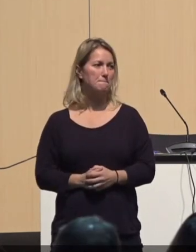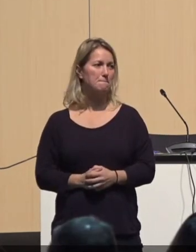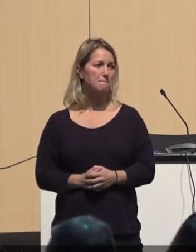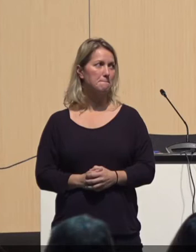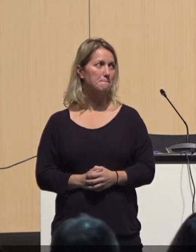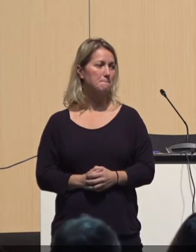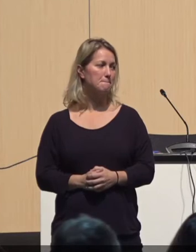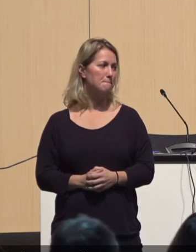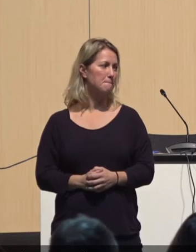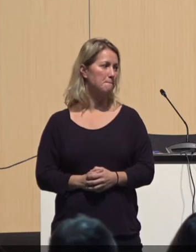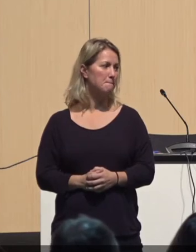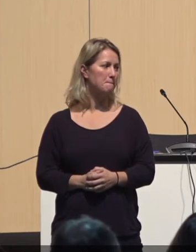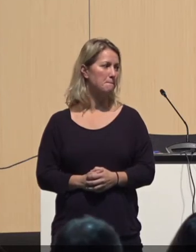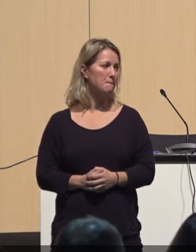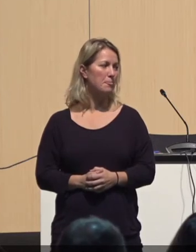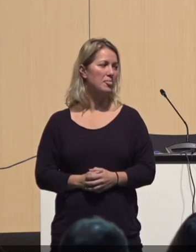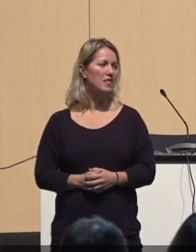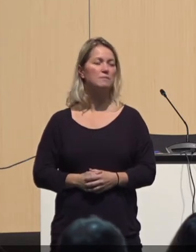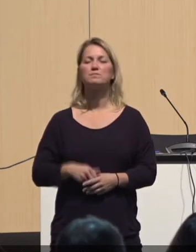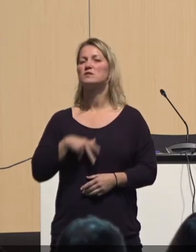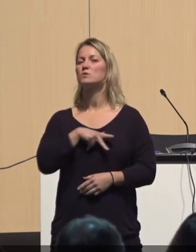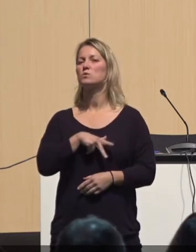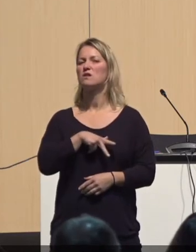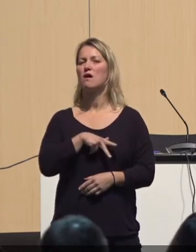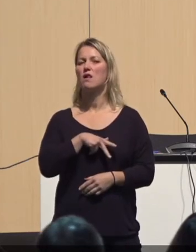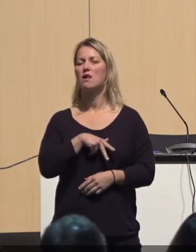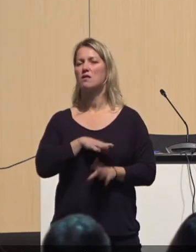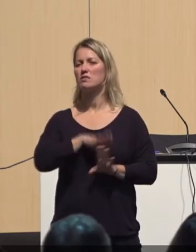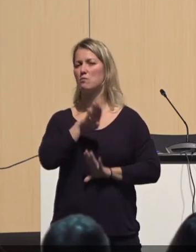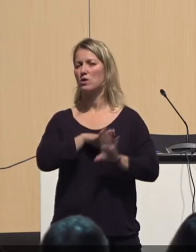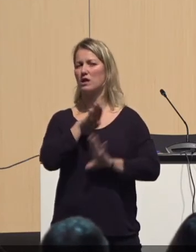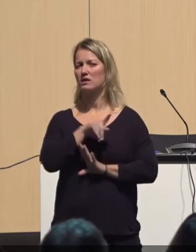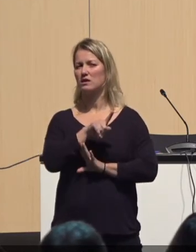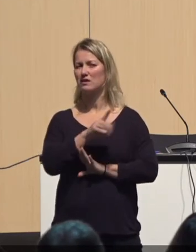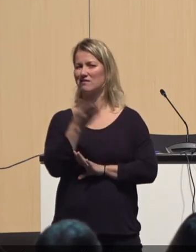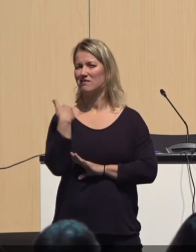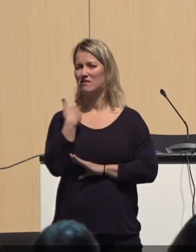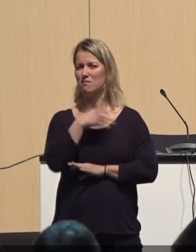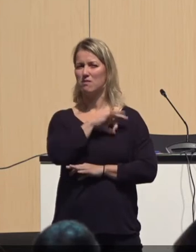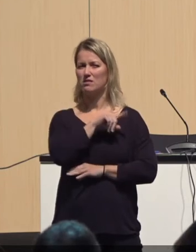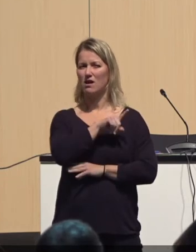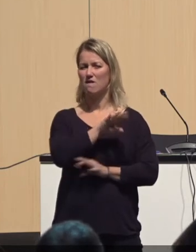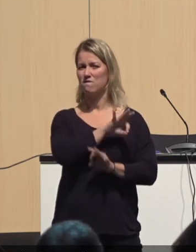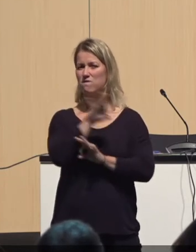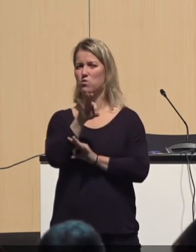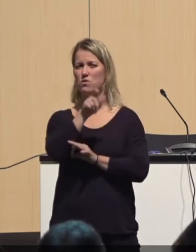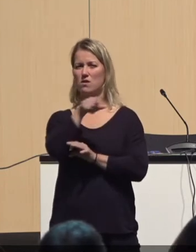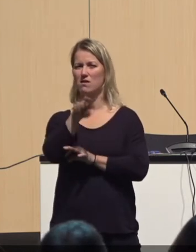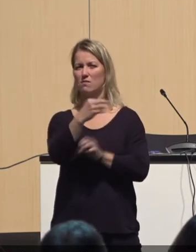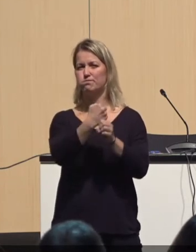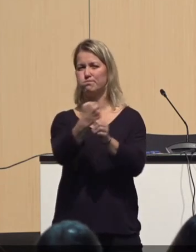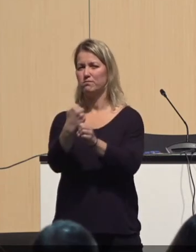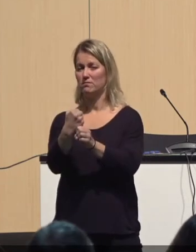die Sozialdemokratie war mal eine Partei, die für die arbeitende Bevölkerung steht. Heute sind es meistens